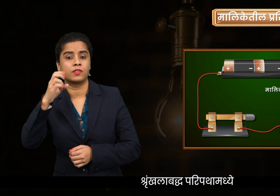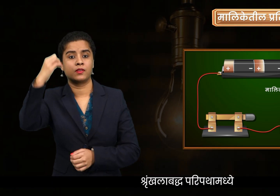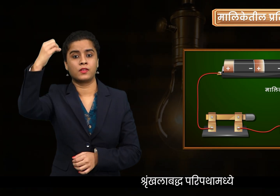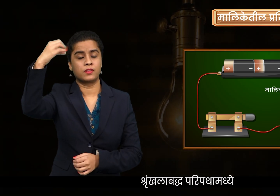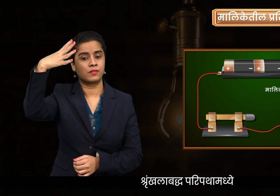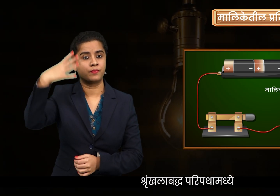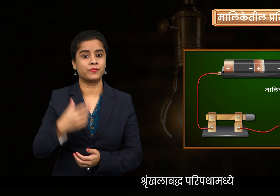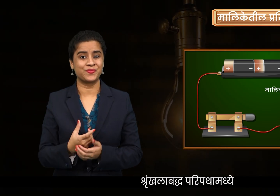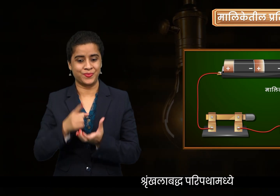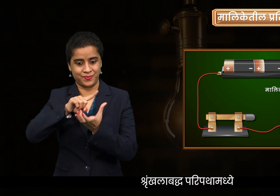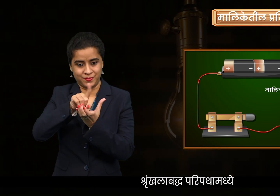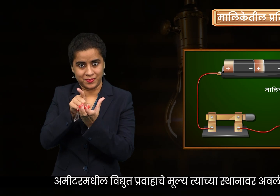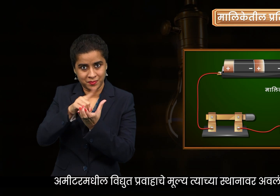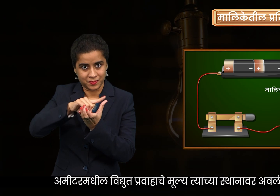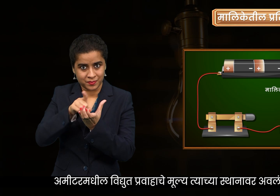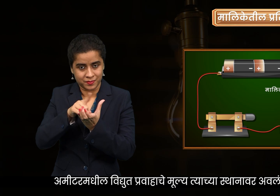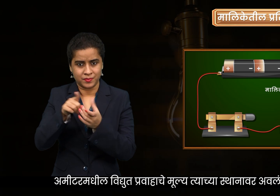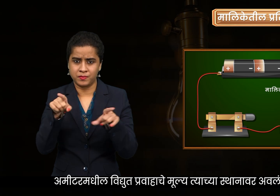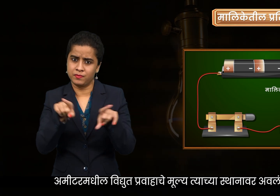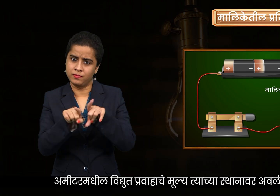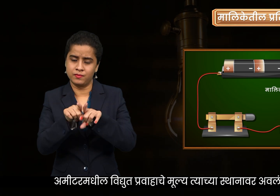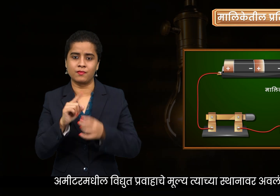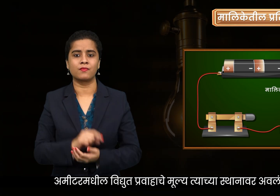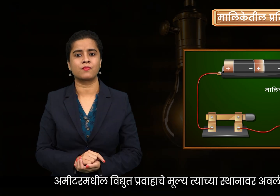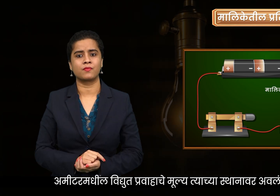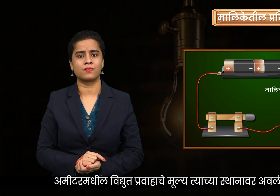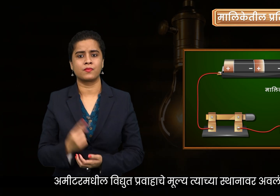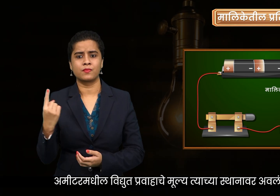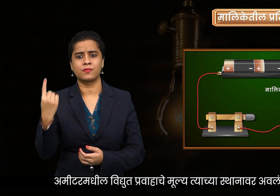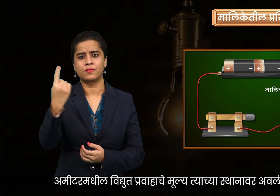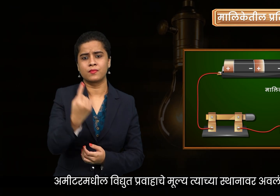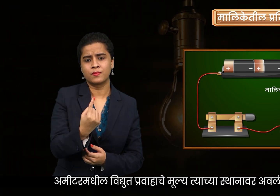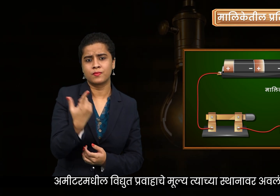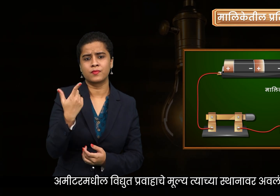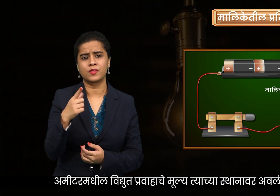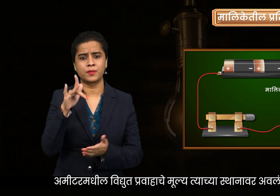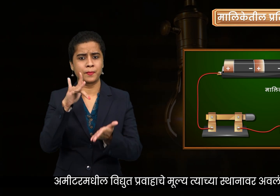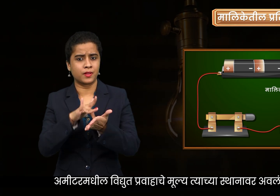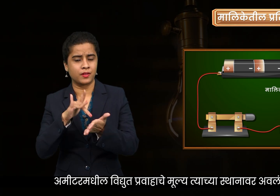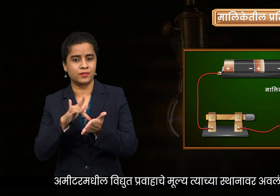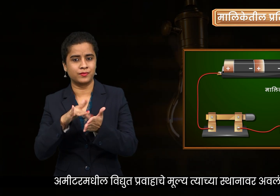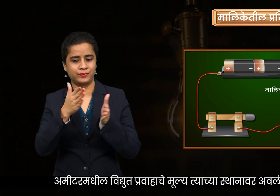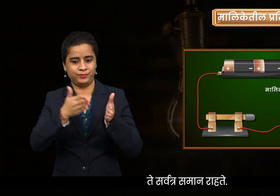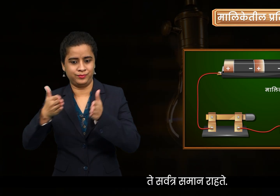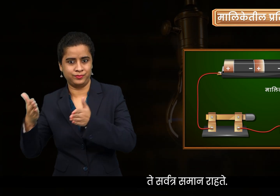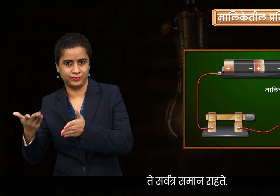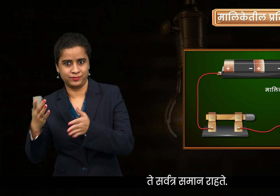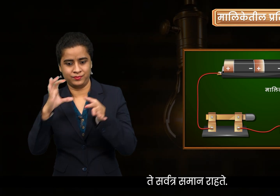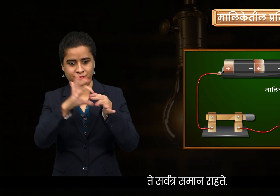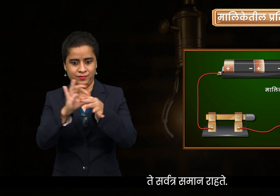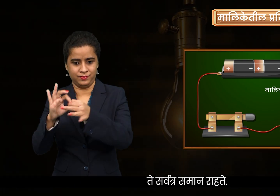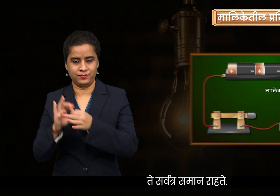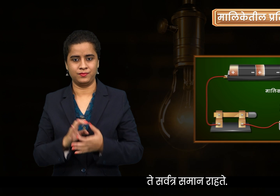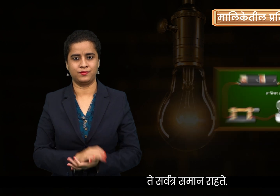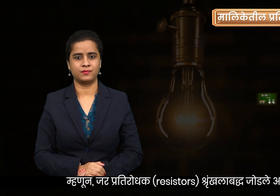शृंखलाबद्ध परिपथामध्ये अमीटरमधील विद्युत प्रवाहाचे मूल्य त्याच्या स्थानावर अवलंबून नसते, ते सर्वत्र